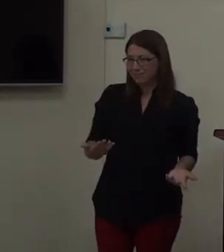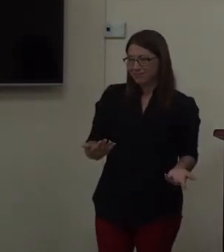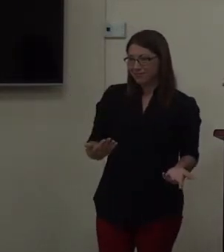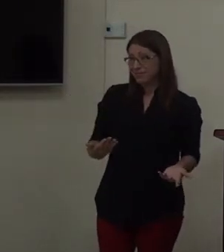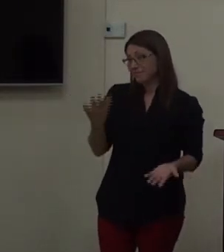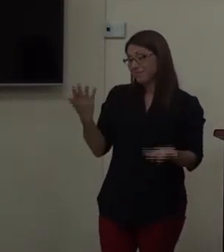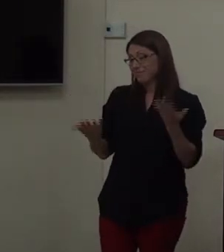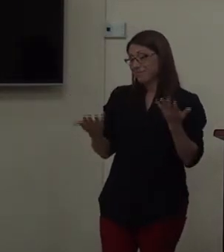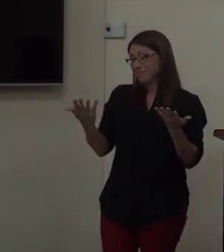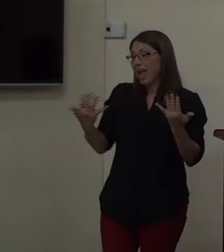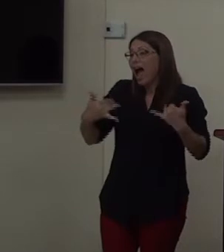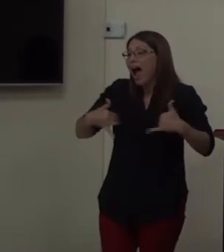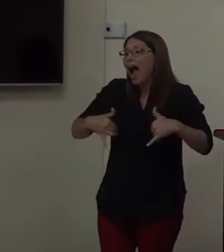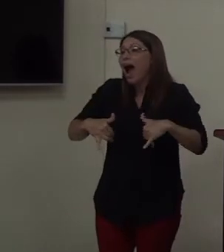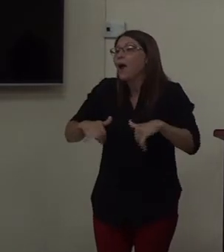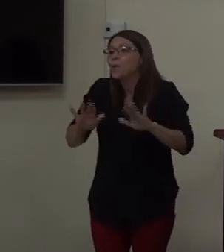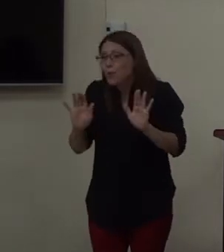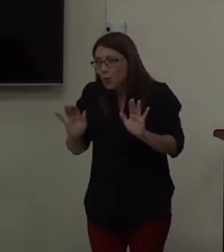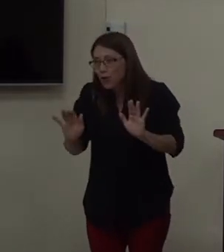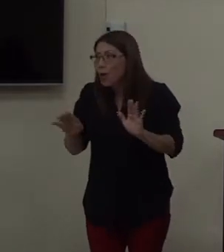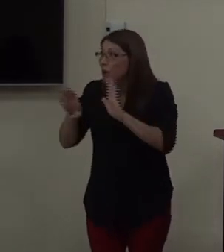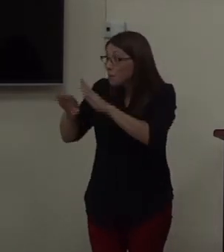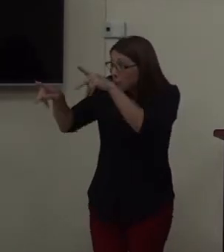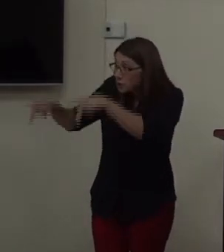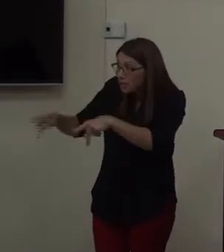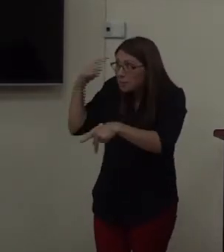claramente el que pensaba que ya no, ¿verdad?